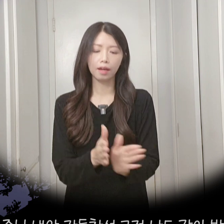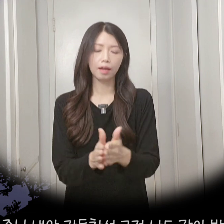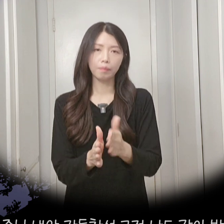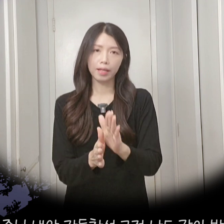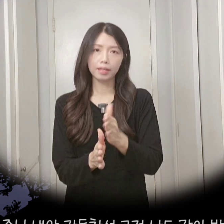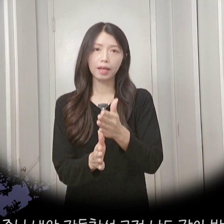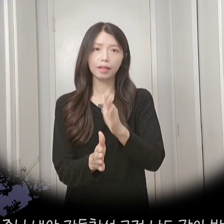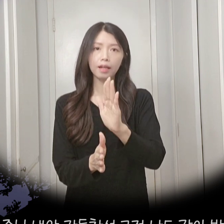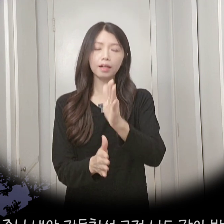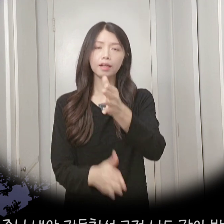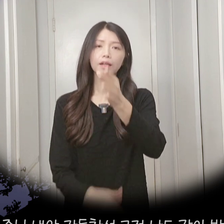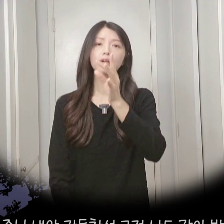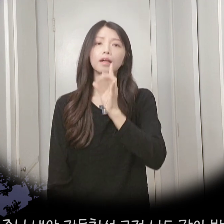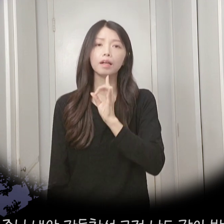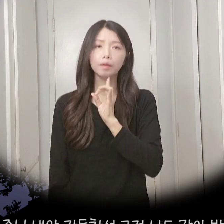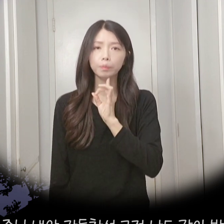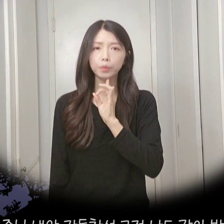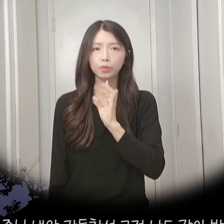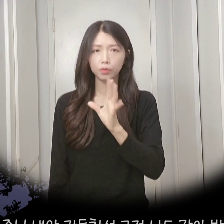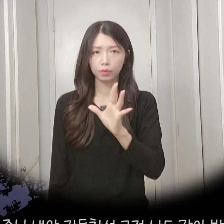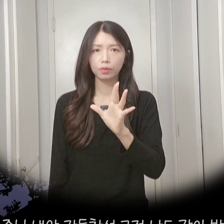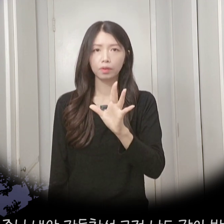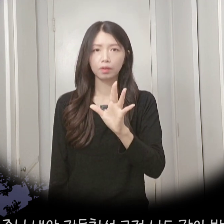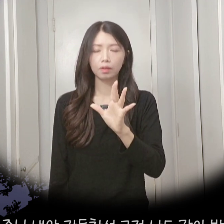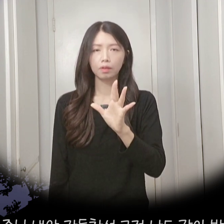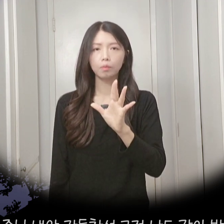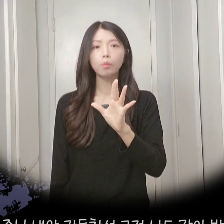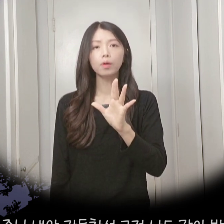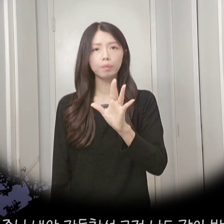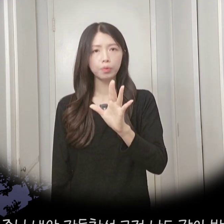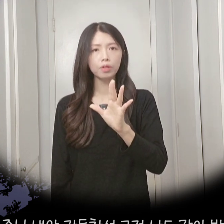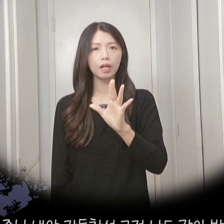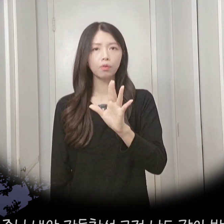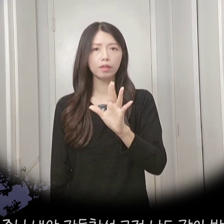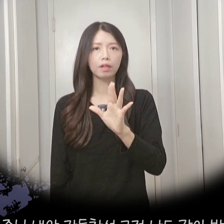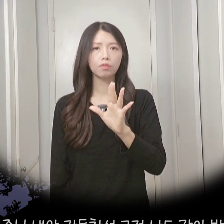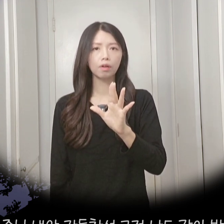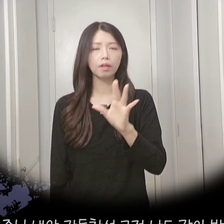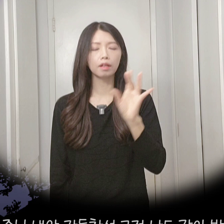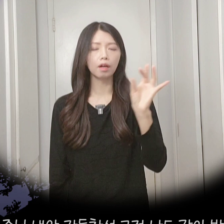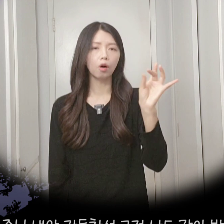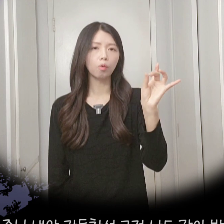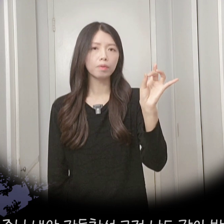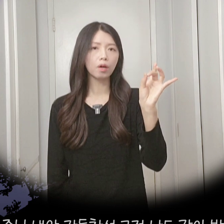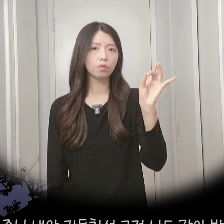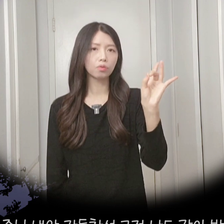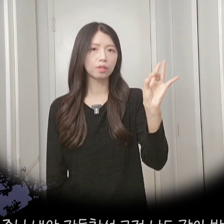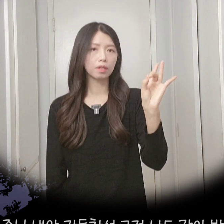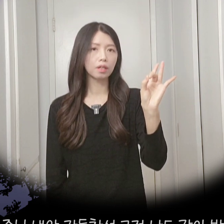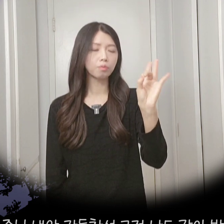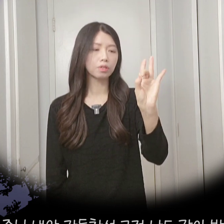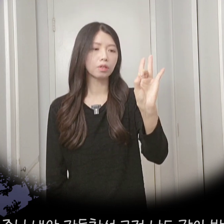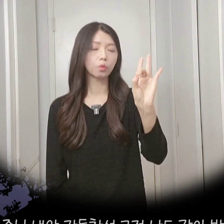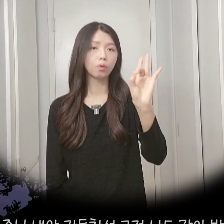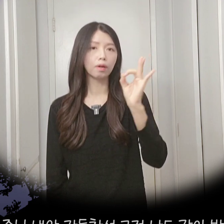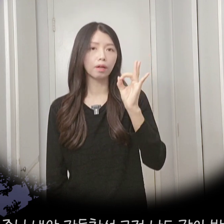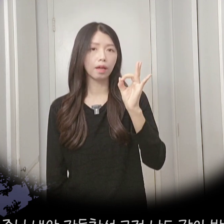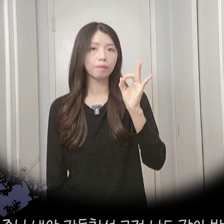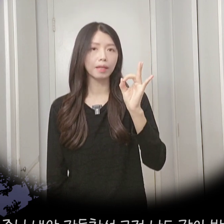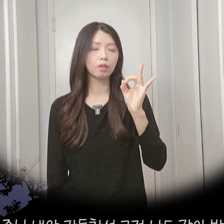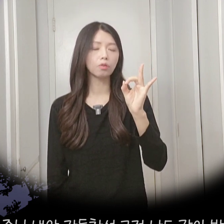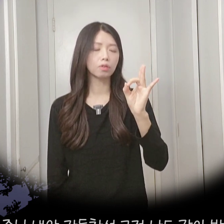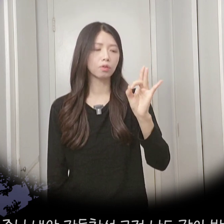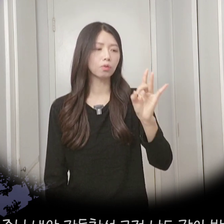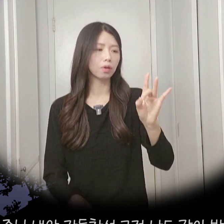때문에 반짝일 뿐. 모모일 뿐이라고 한 뜻의 수어는 엄지하고 중지를 붙여서